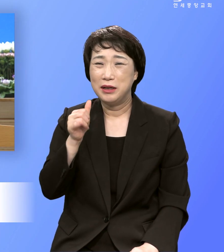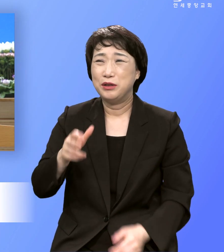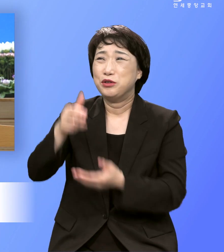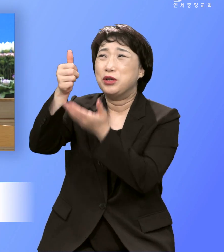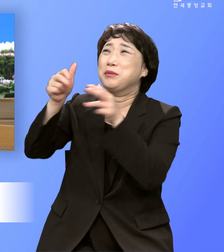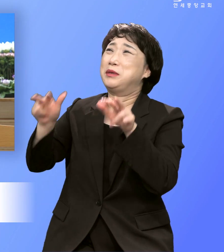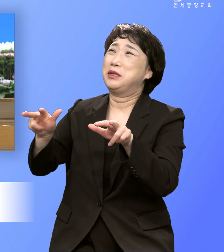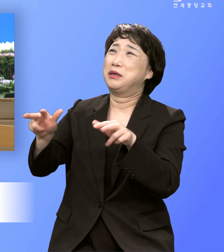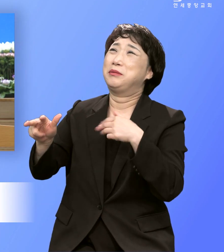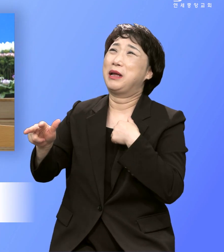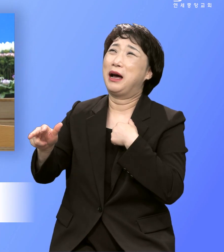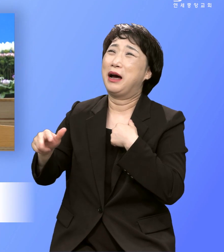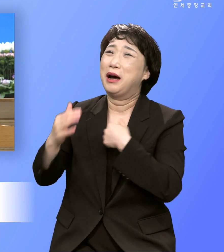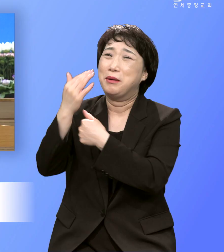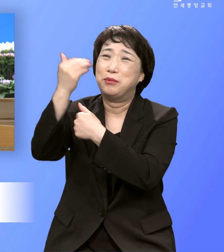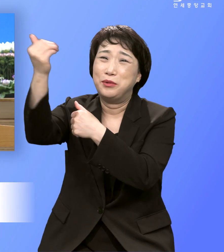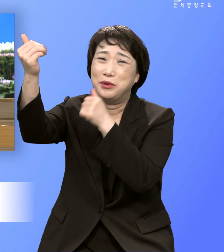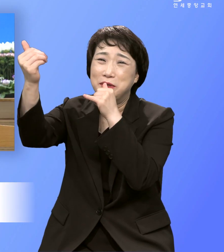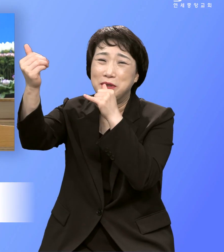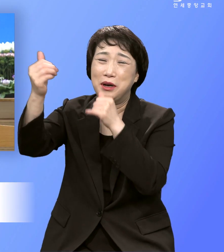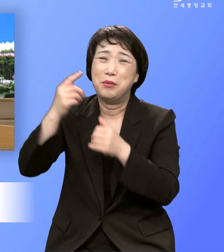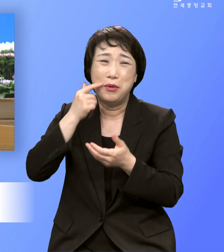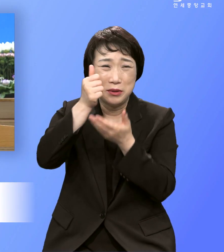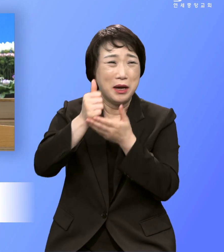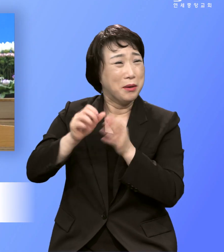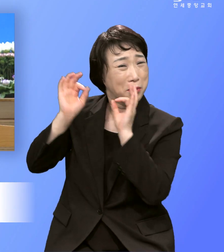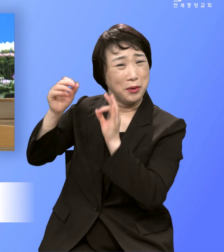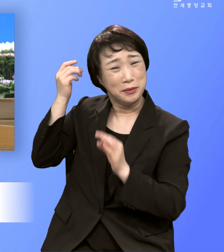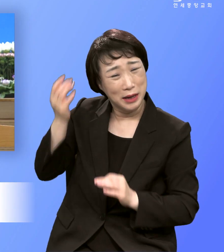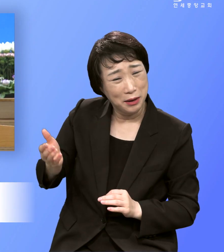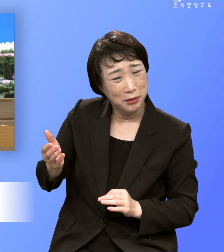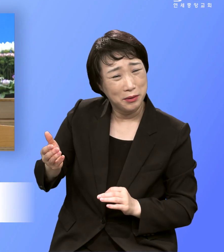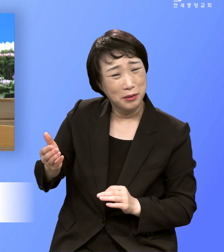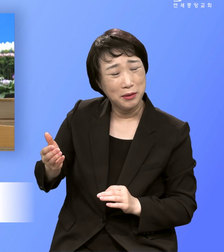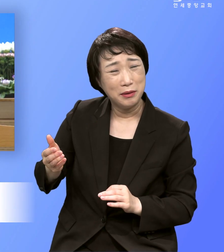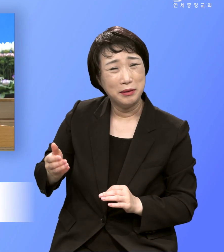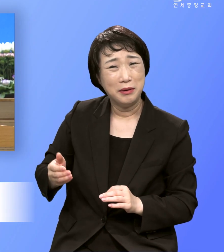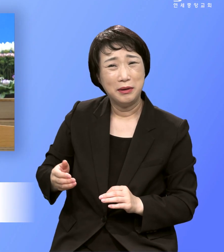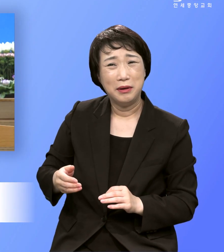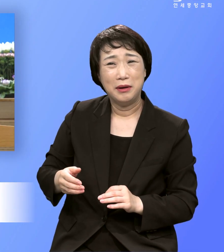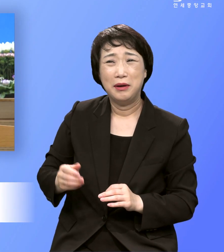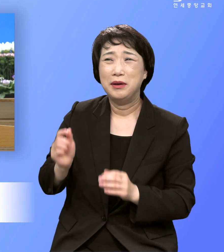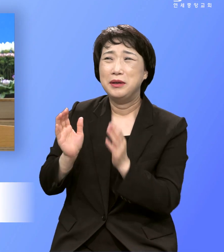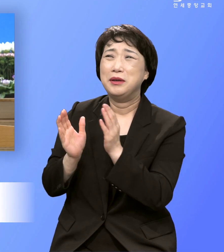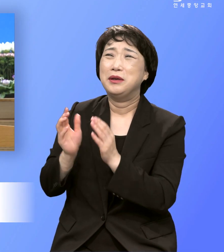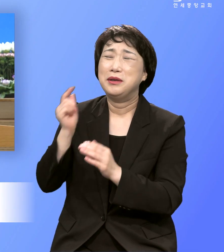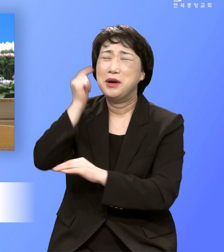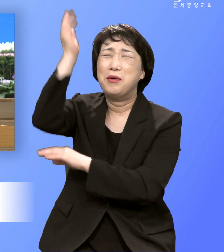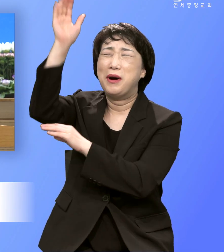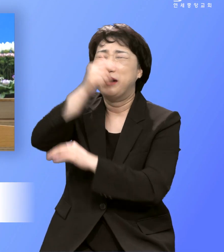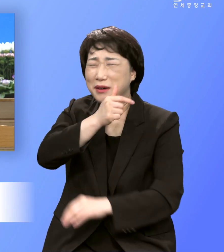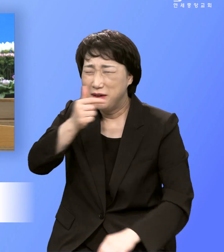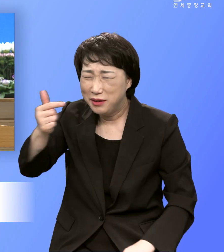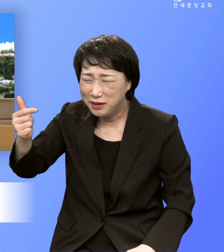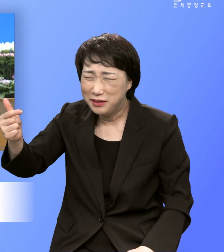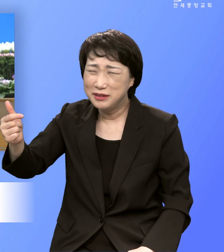주님 지금 날 불러. 목사님 보이지? 너무 영광스러워.